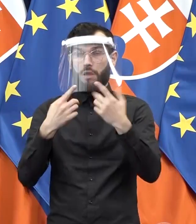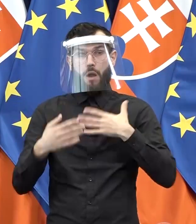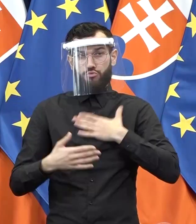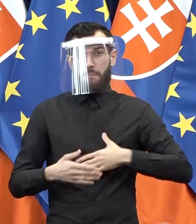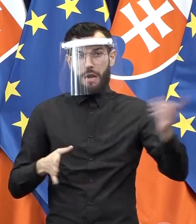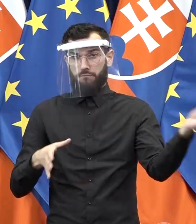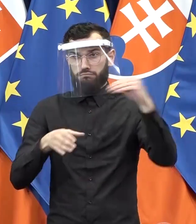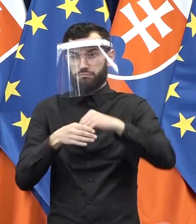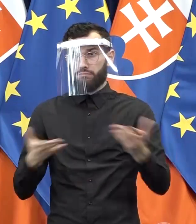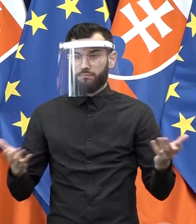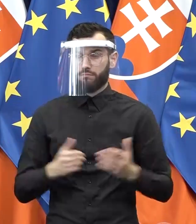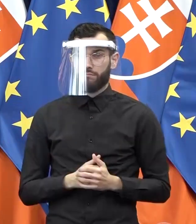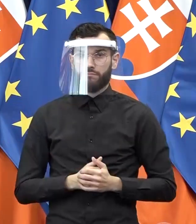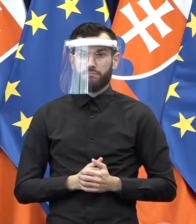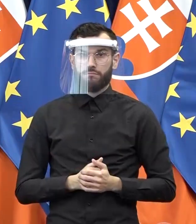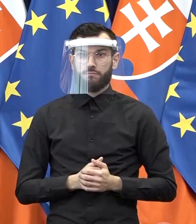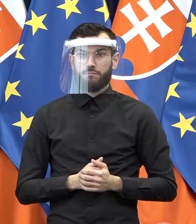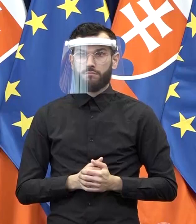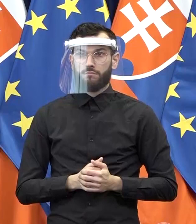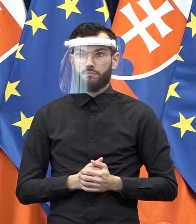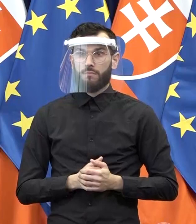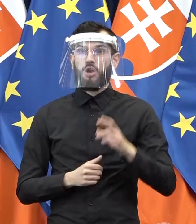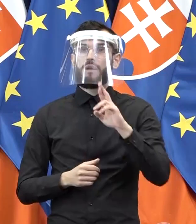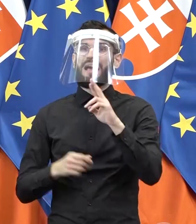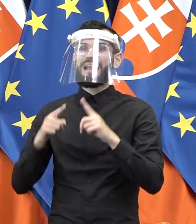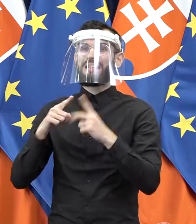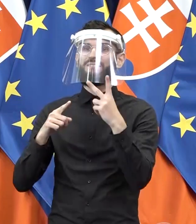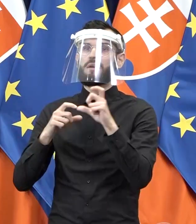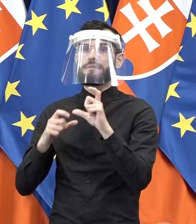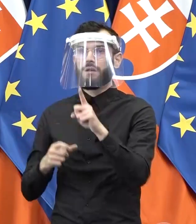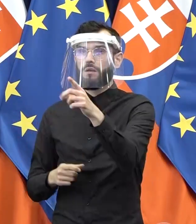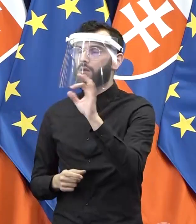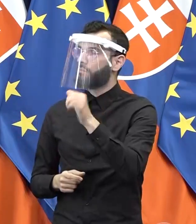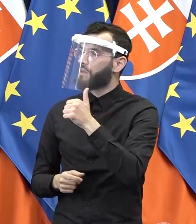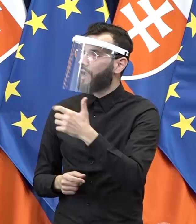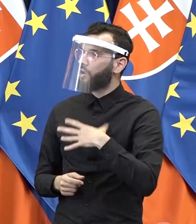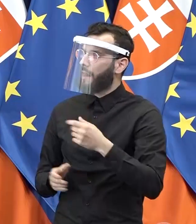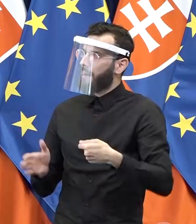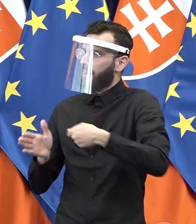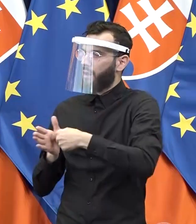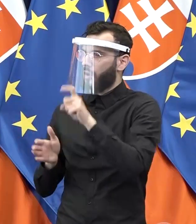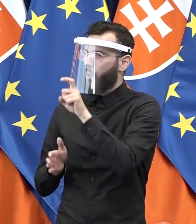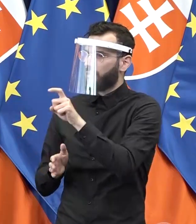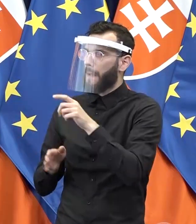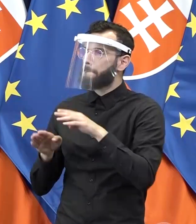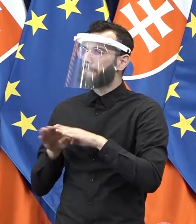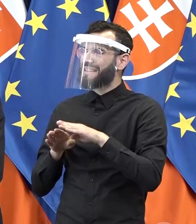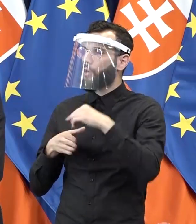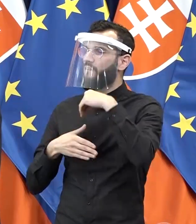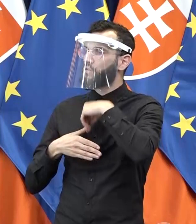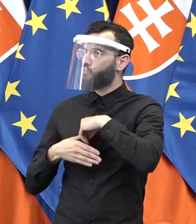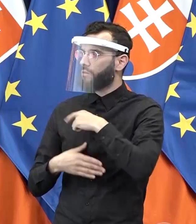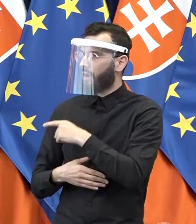iba radi. Ďakujem. Nech sa počíšte, ETVS. Dobrý deň, pardón, ešte jednu doplňujúcu otázku na ministra vnútra.